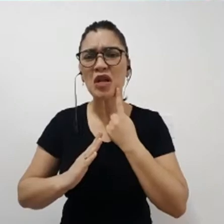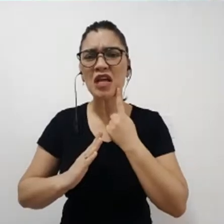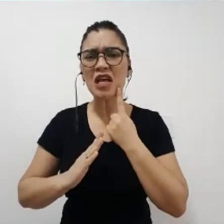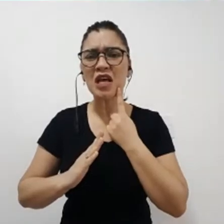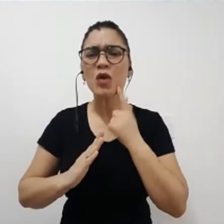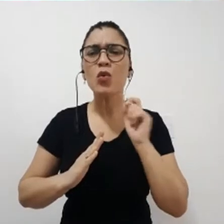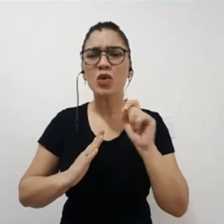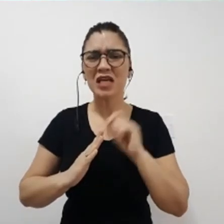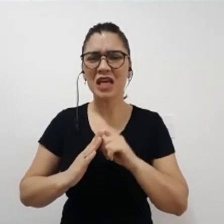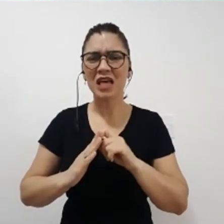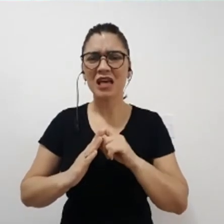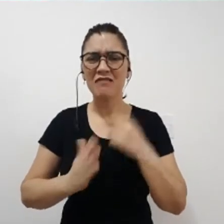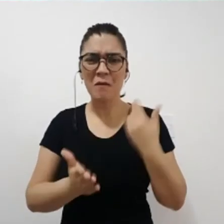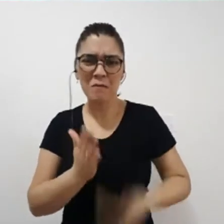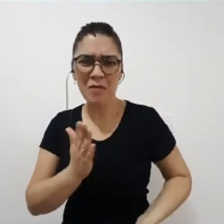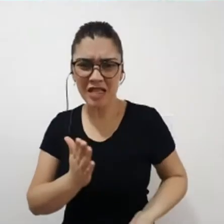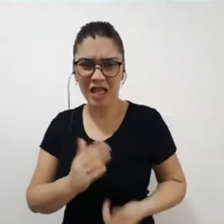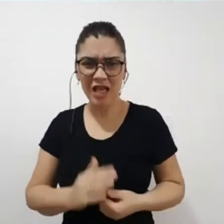Mas